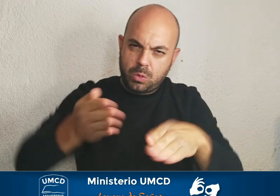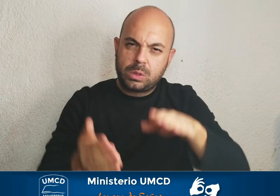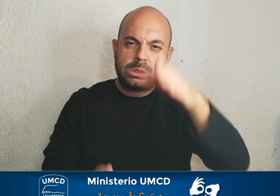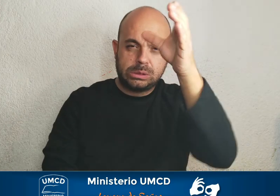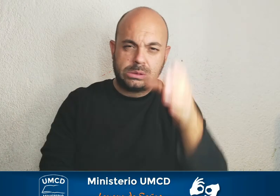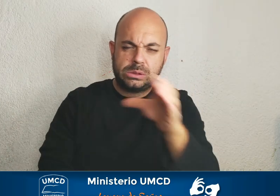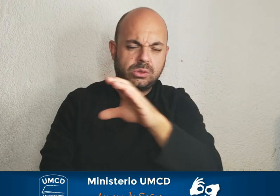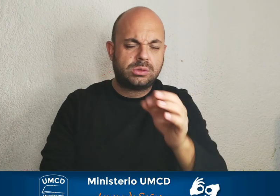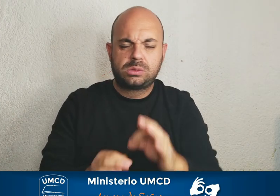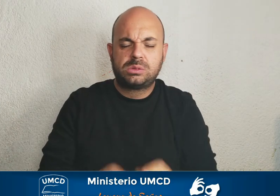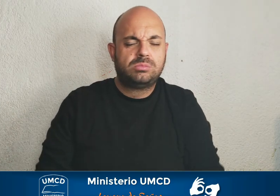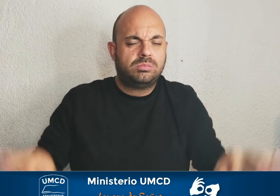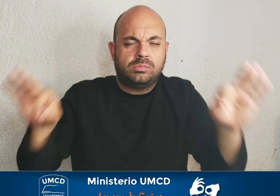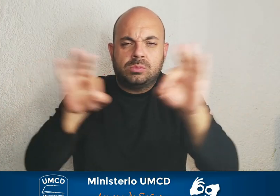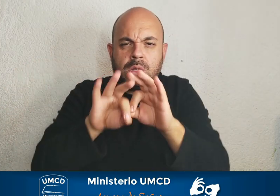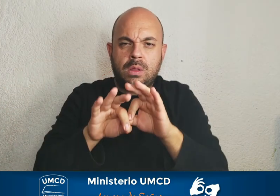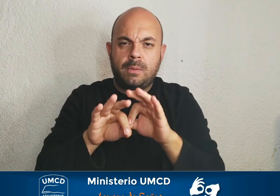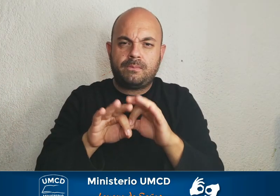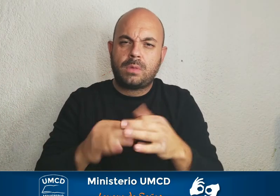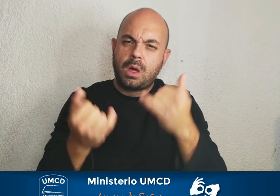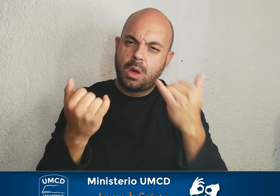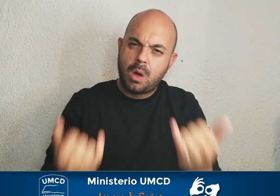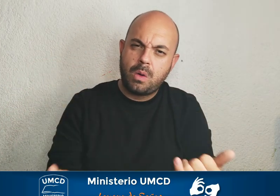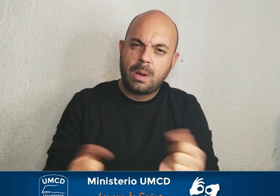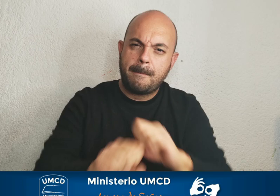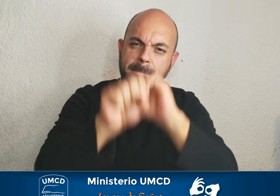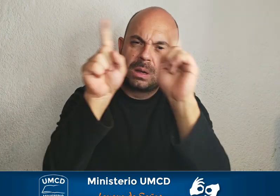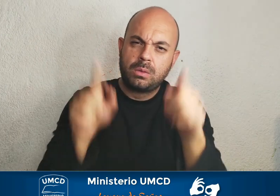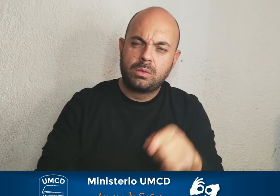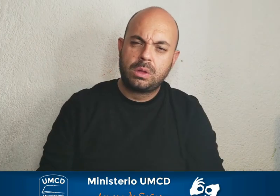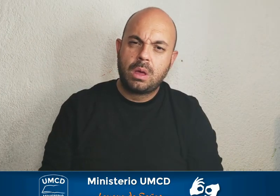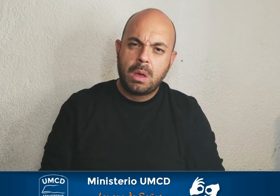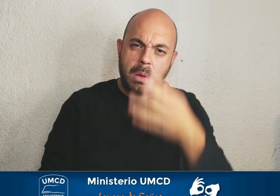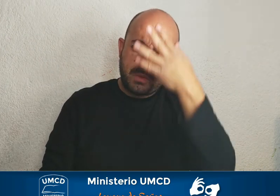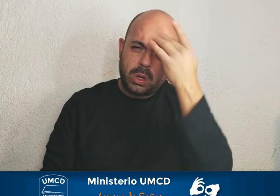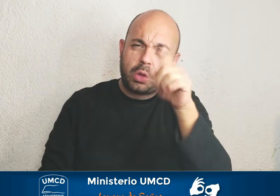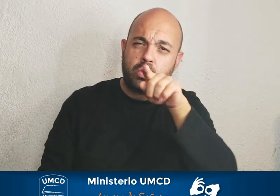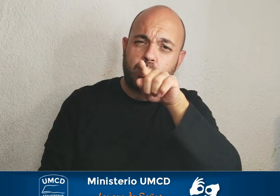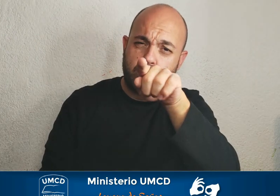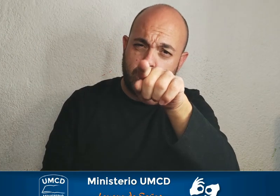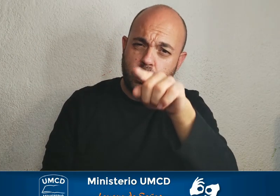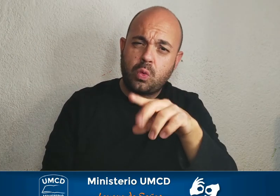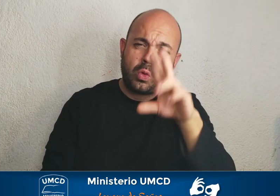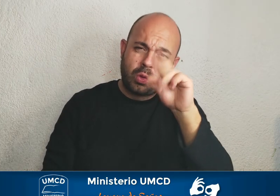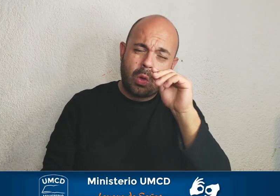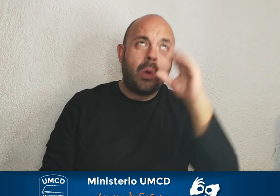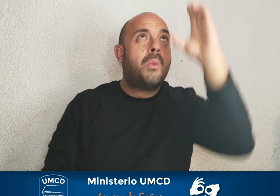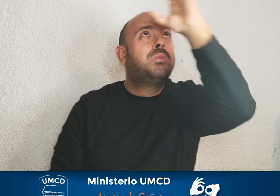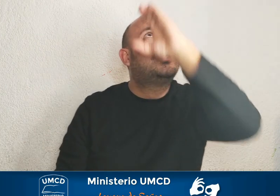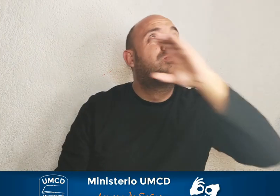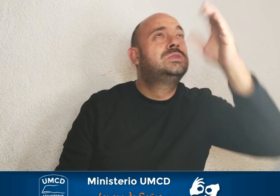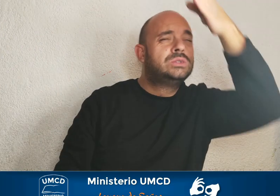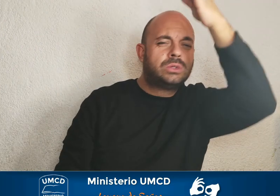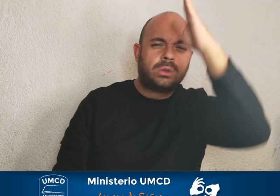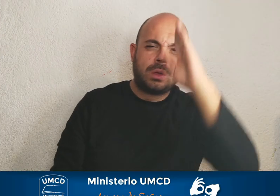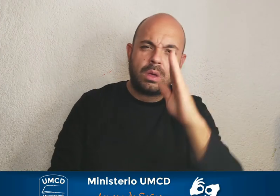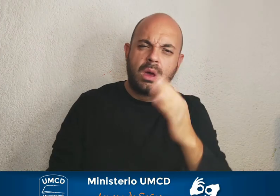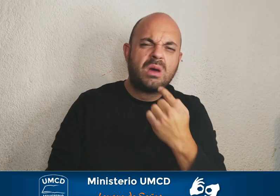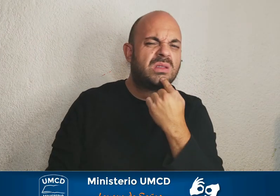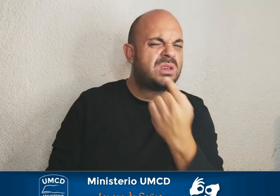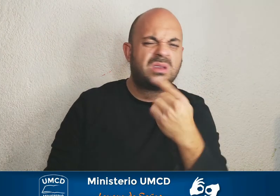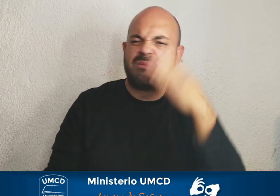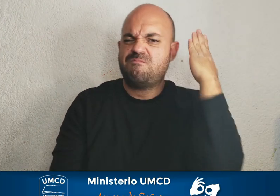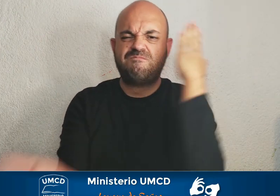la obediencia. ¿Por qué no buscamos la manera de seguir al Señor? Tome su cruz, dígale a su